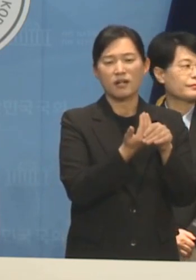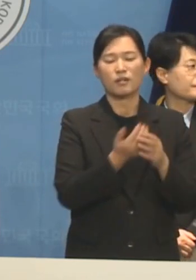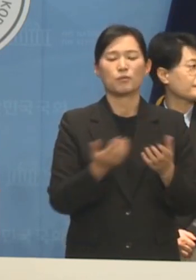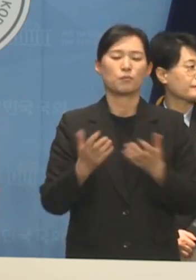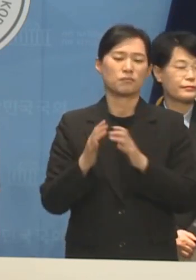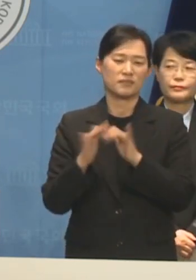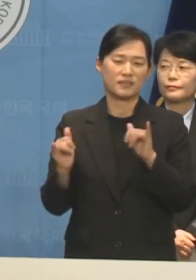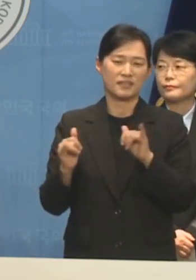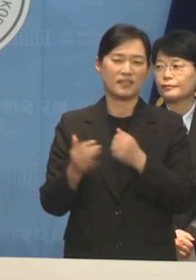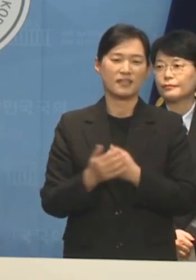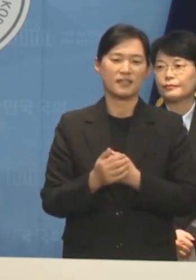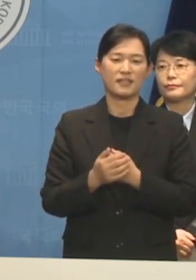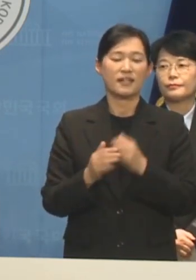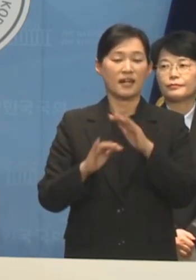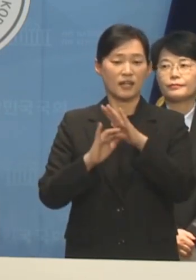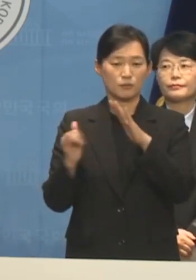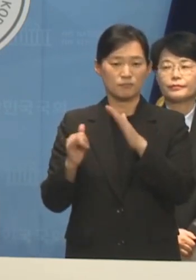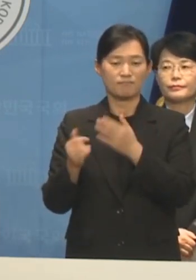함께해 주셨습니다.